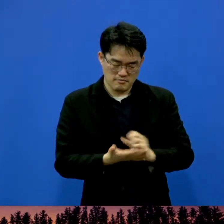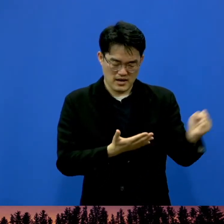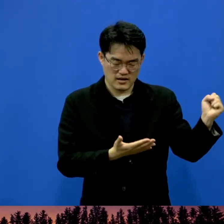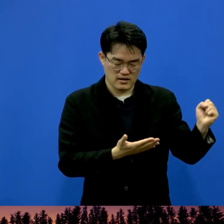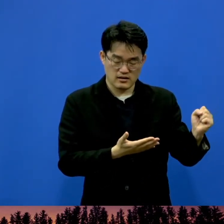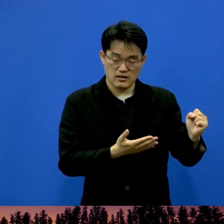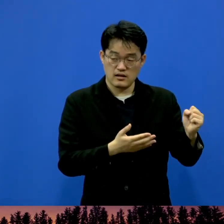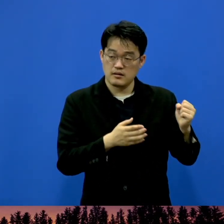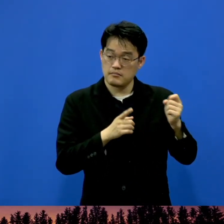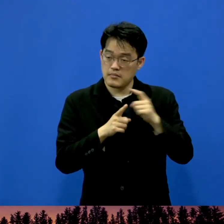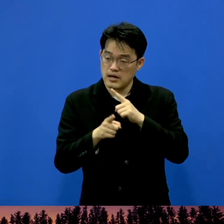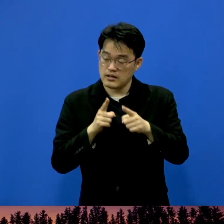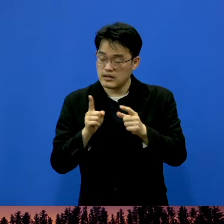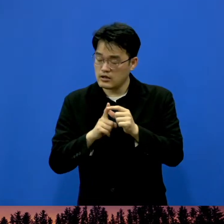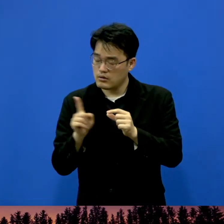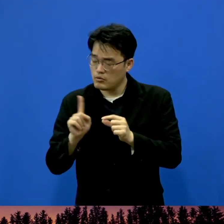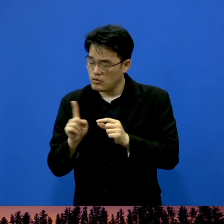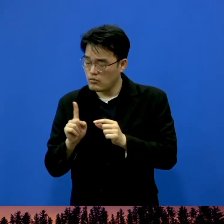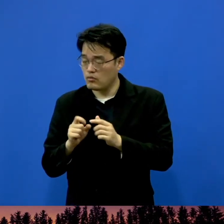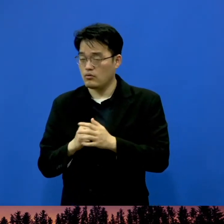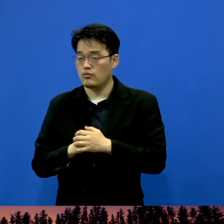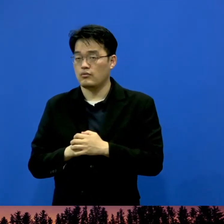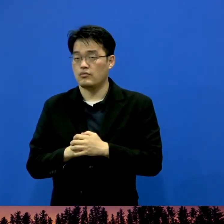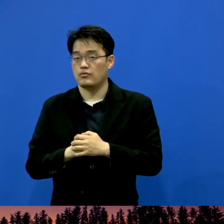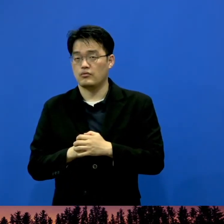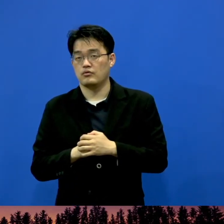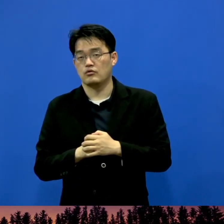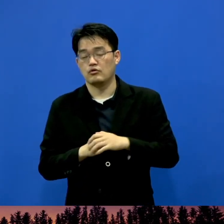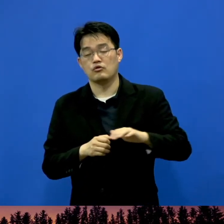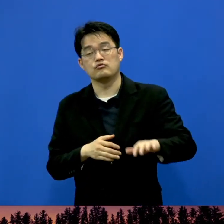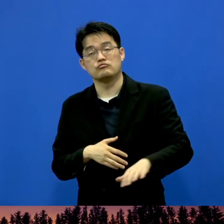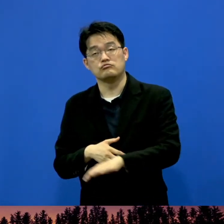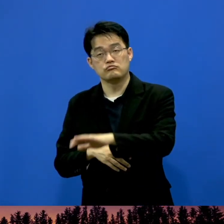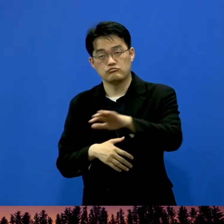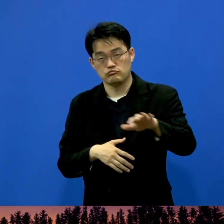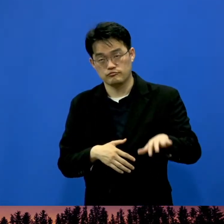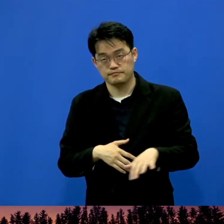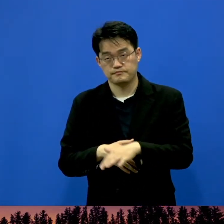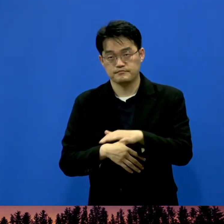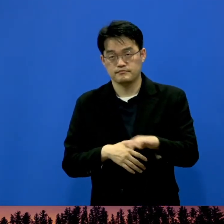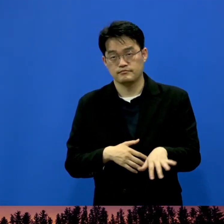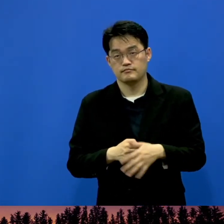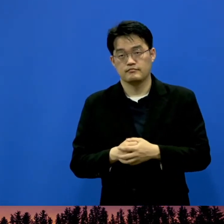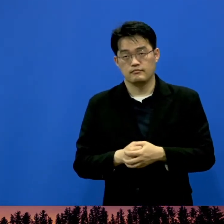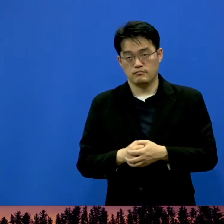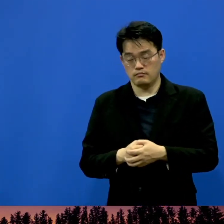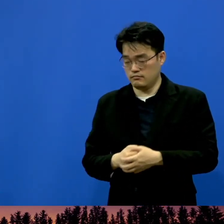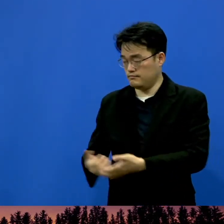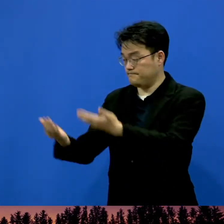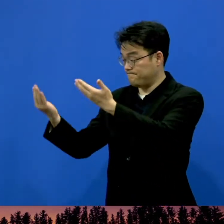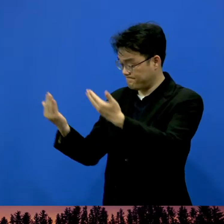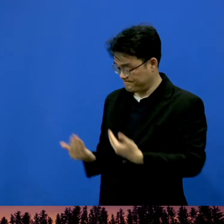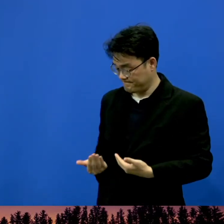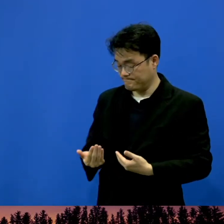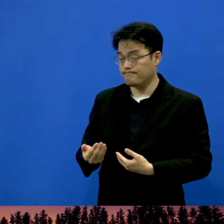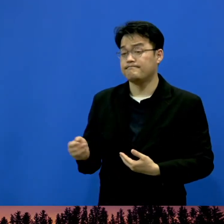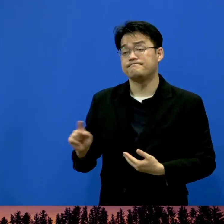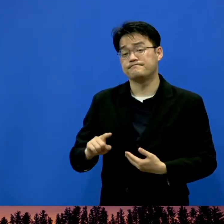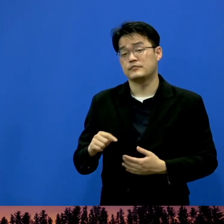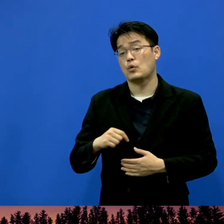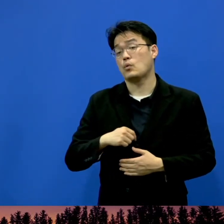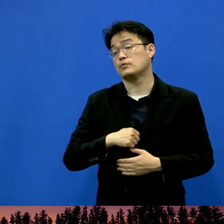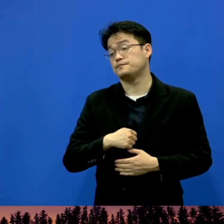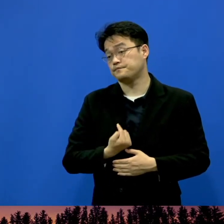좀 어떻게 오해할 수도 있지만, 사실은 우리의 반응, 이 한 달란트 받은 사람이 스스로